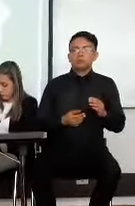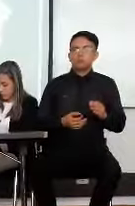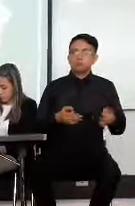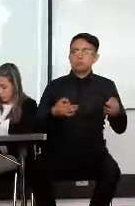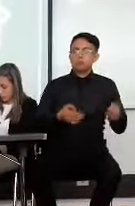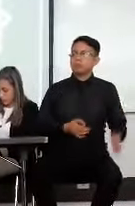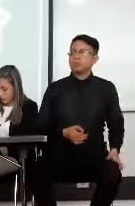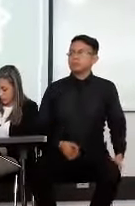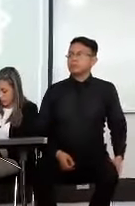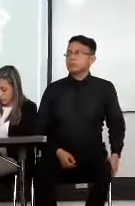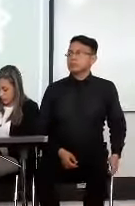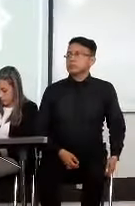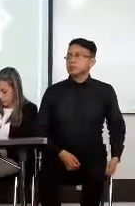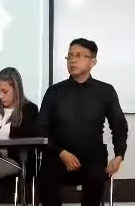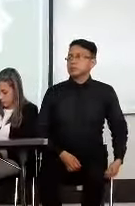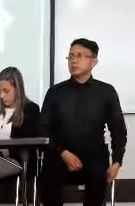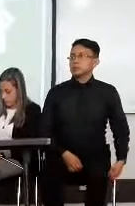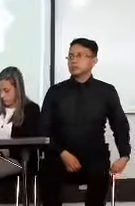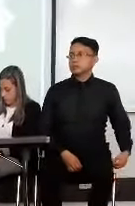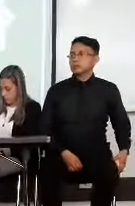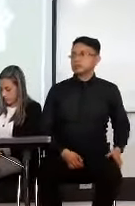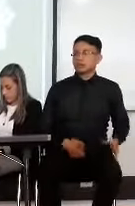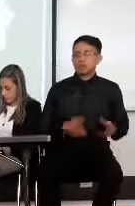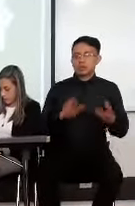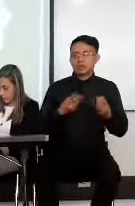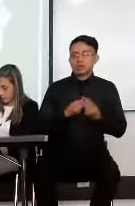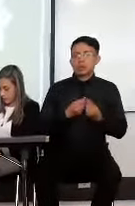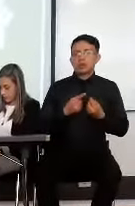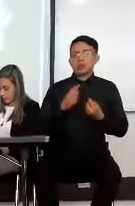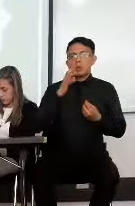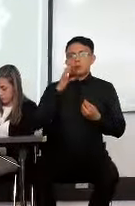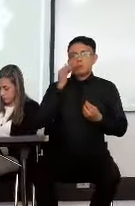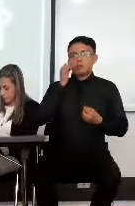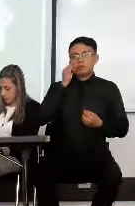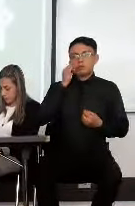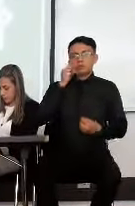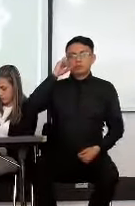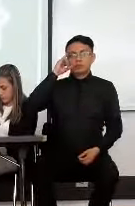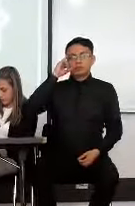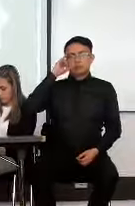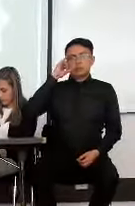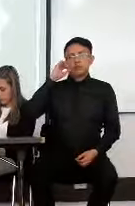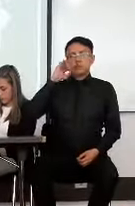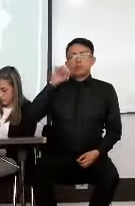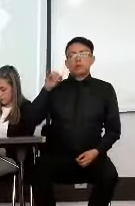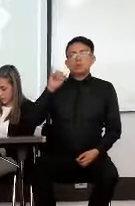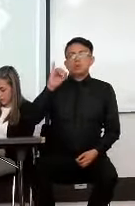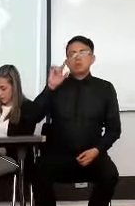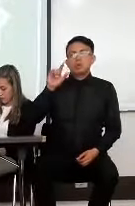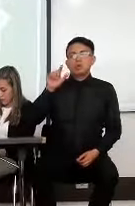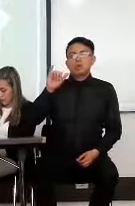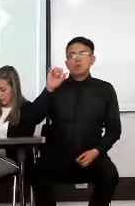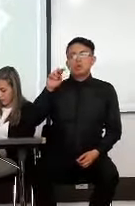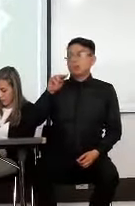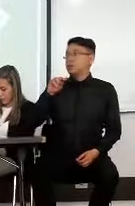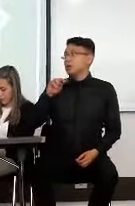El equipo estuvo conformado por un psiquiatra, no nos acompaña hoy, Julián.